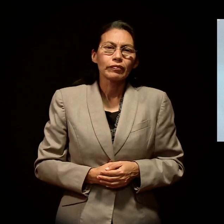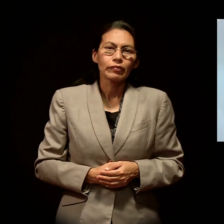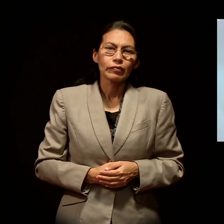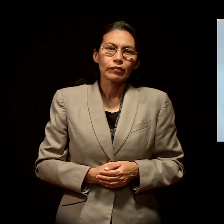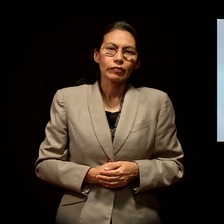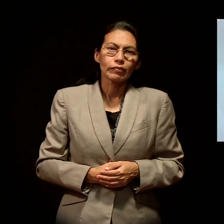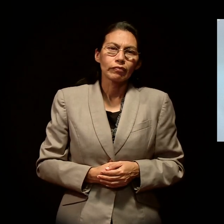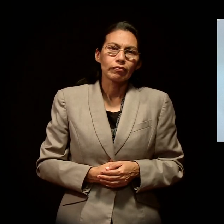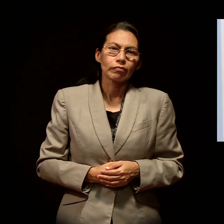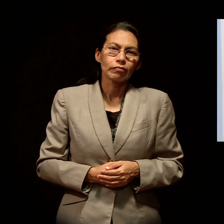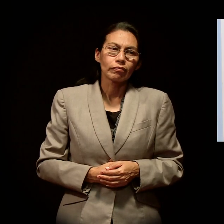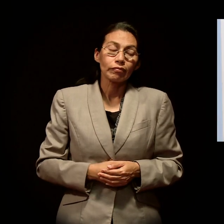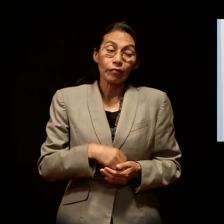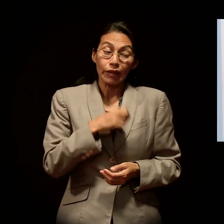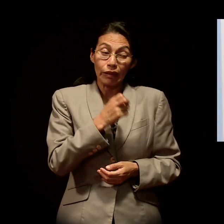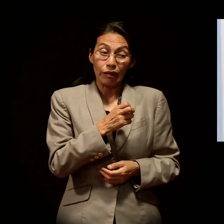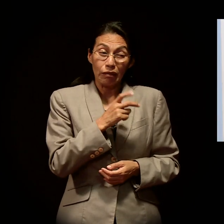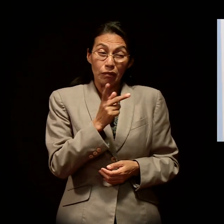niño